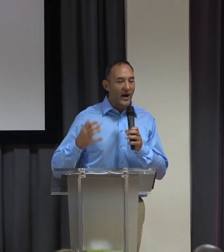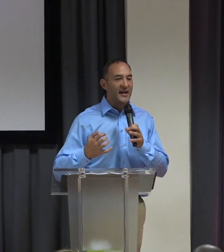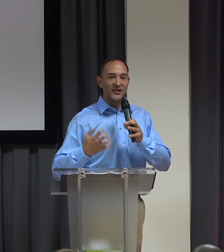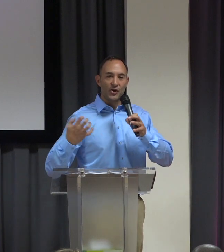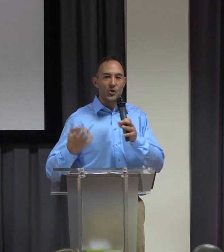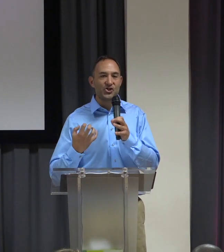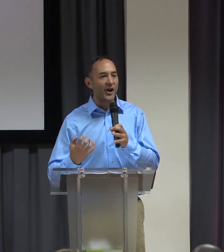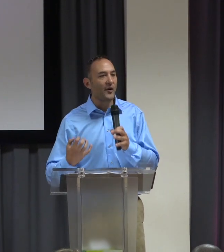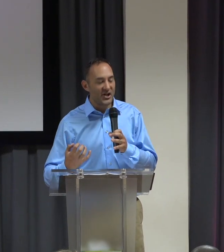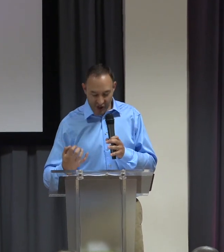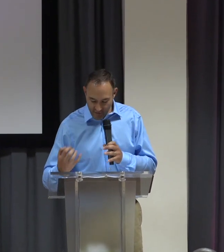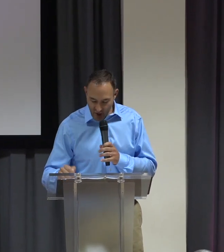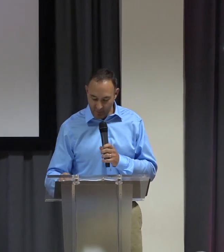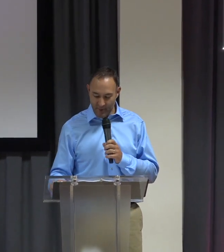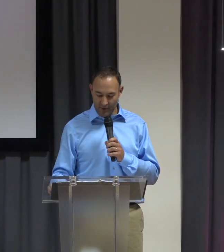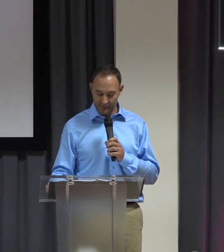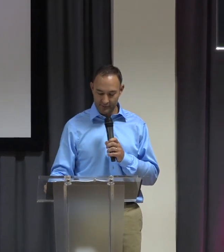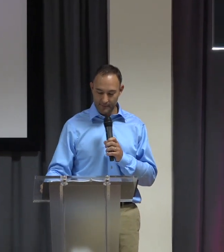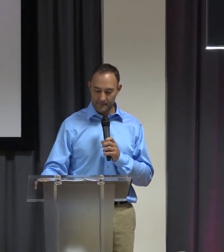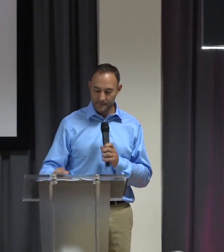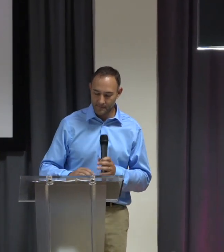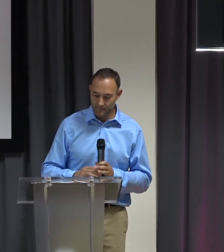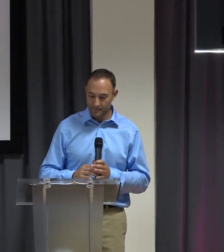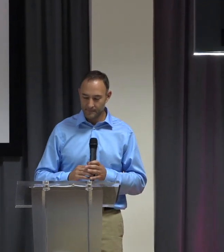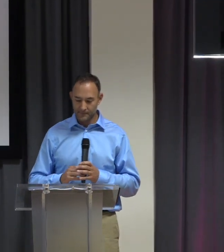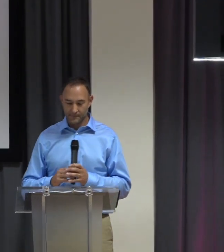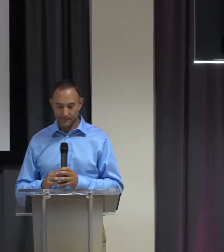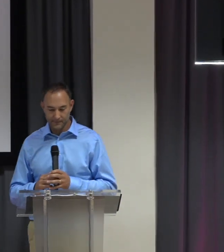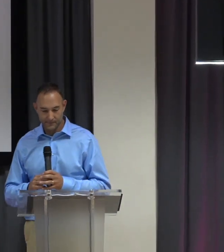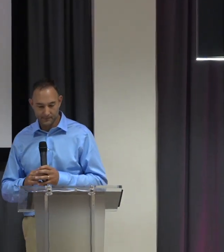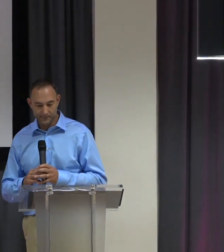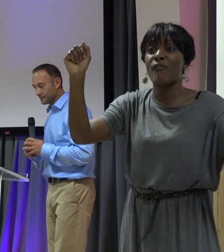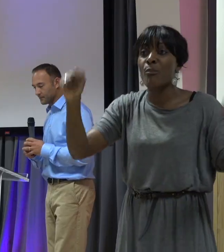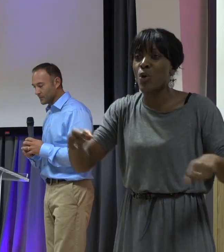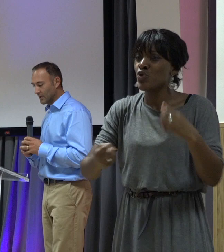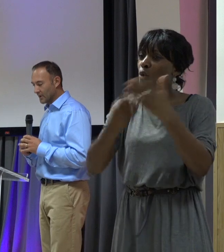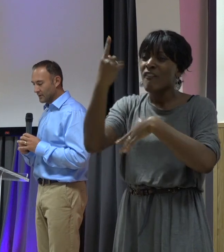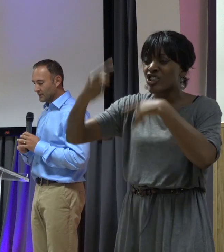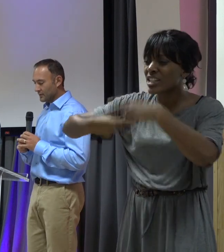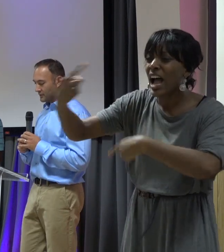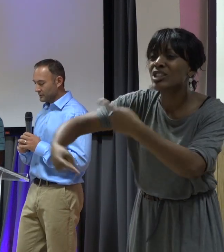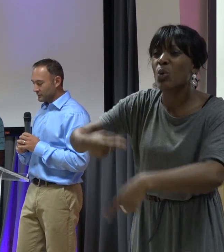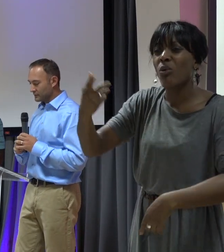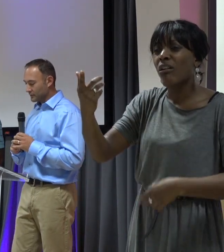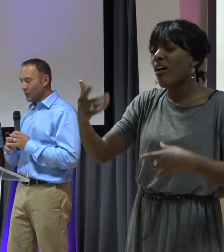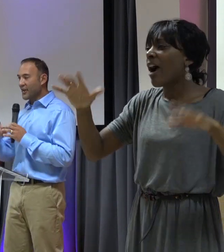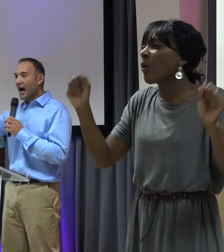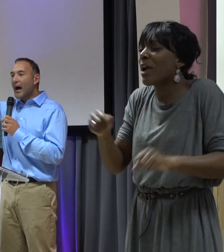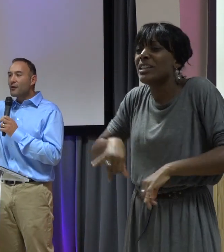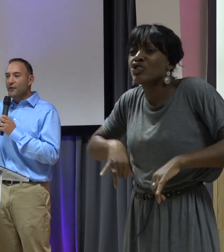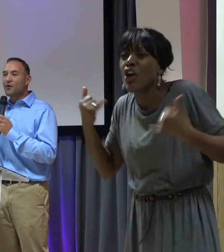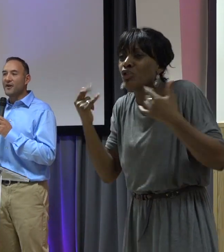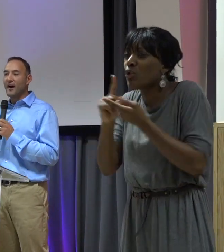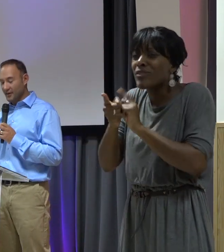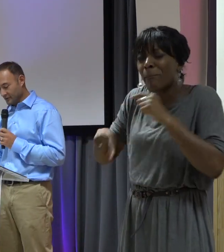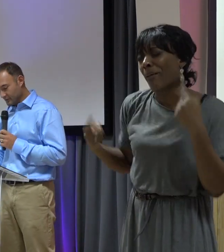will raise a new generation of young people vous allez créer une nouvelle génération de jeunes personnes with a higher